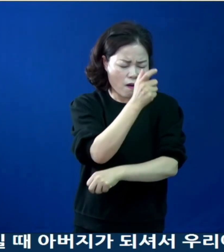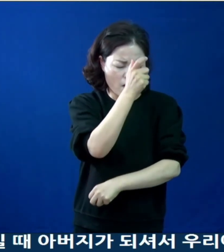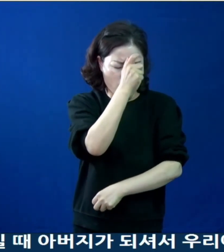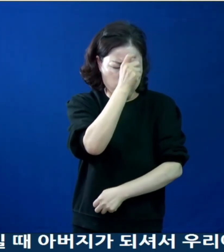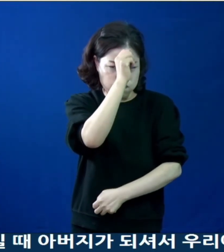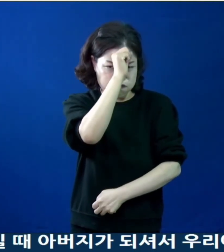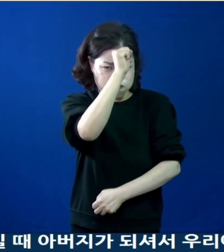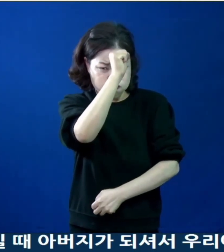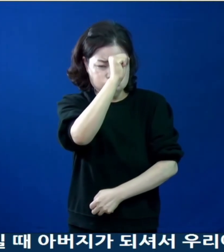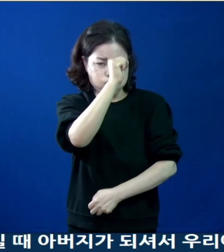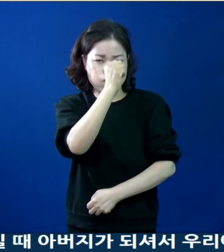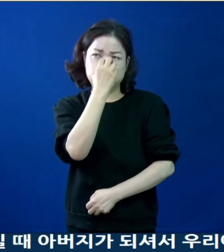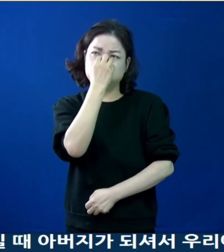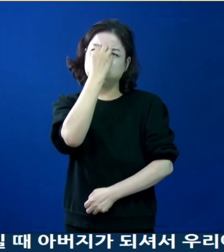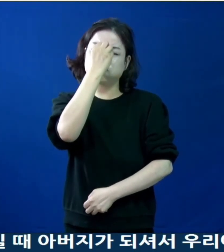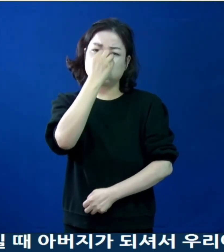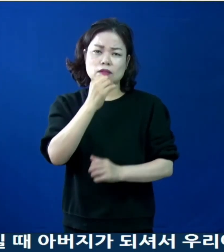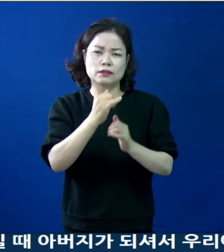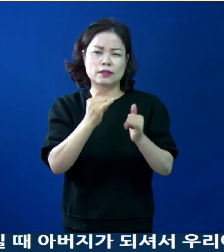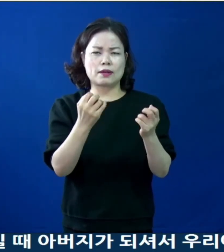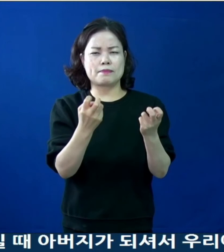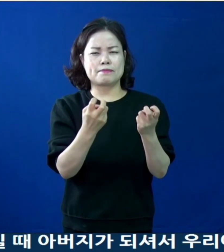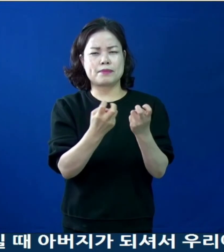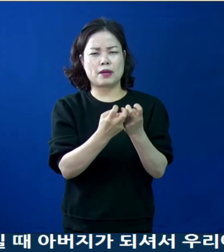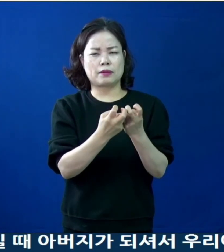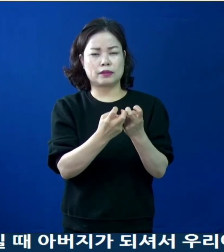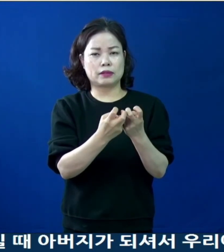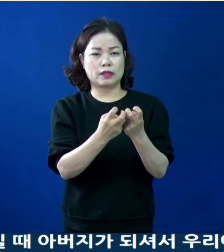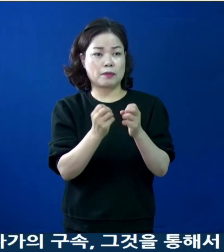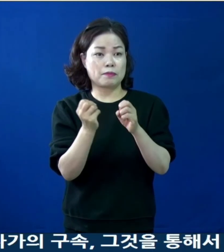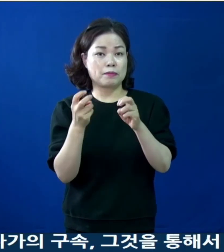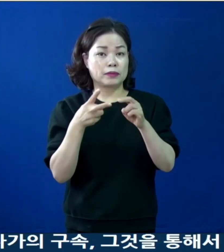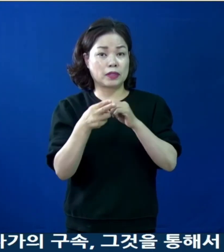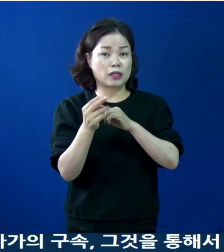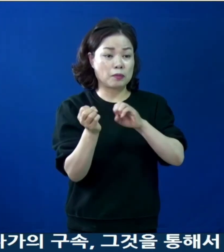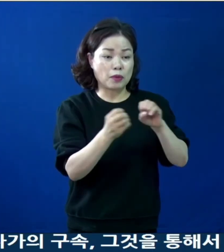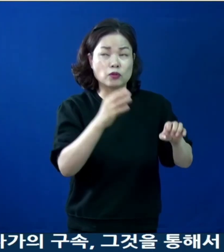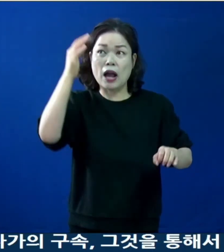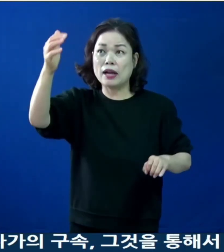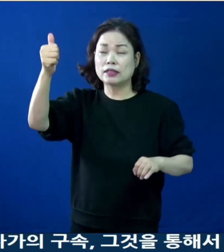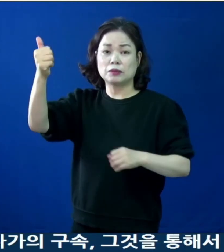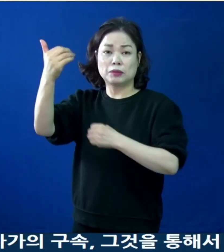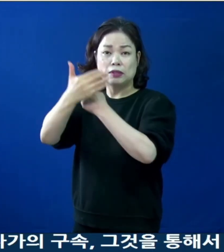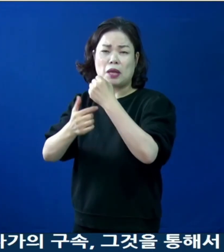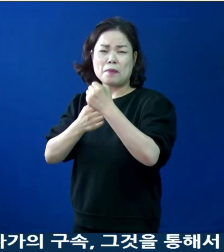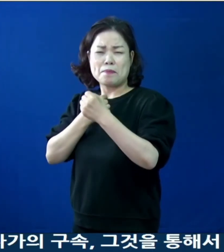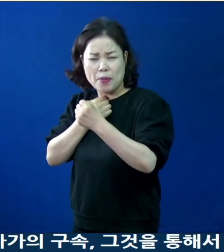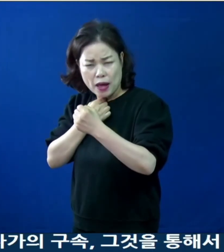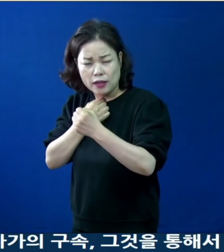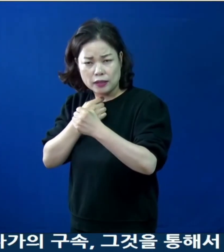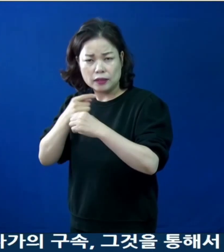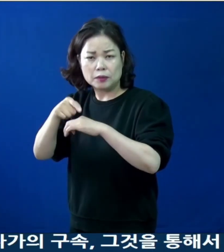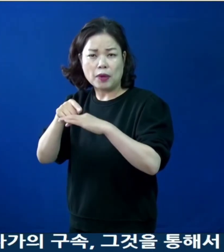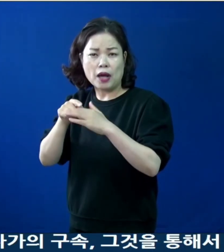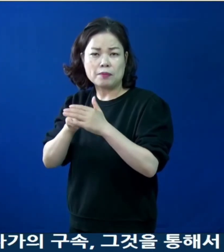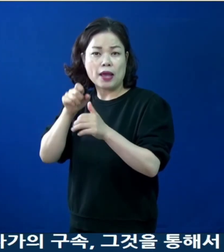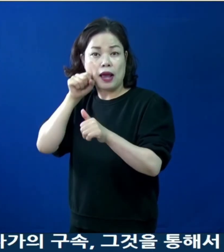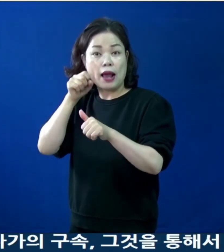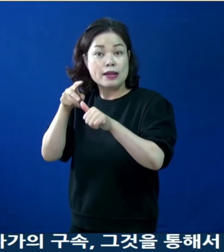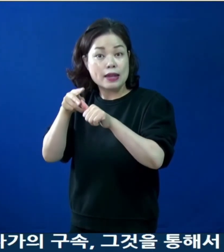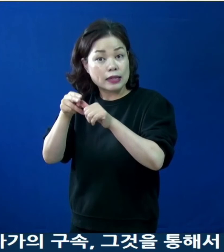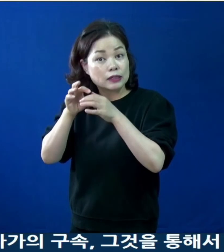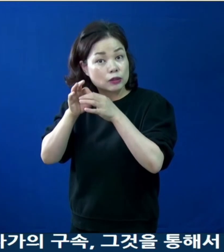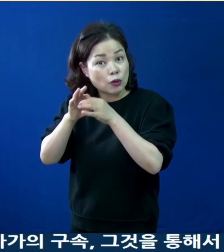거만, 그리고 사람의 모든 방편을 잘라내버리고 오직 하나님의 은혜만 바라는 그 마음의 할례를 통해